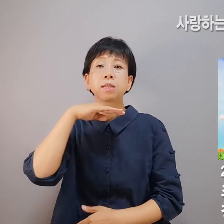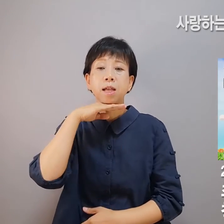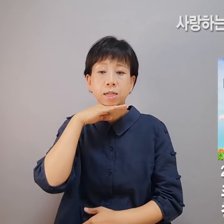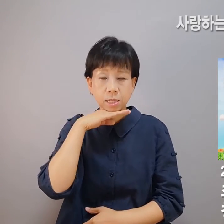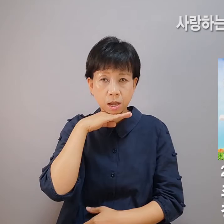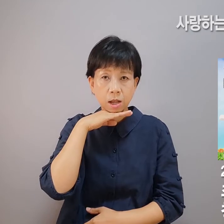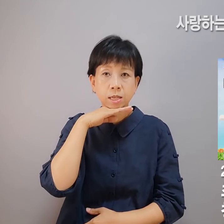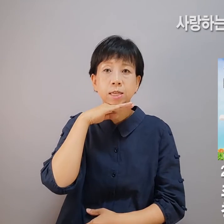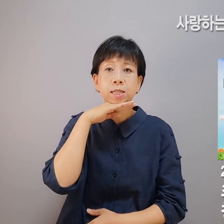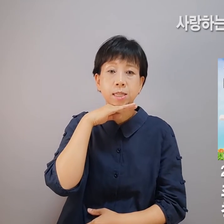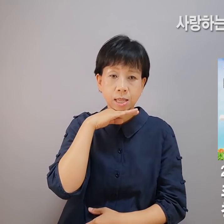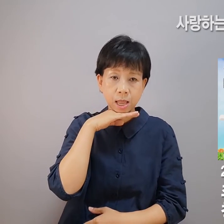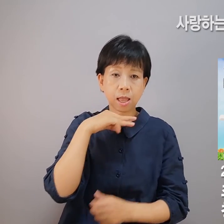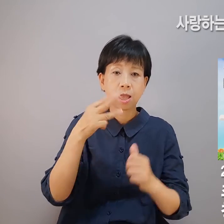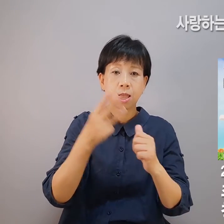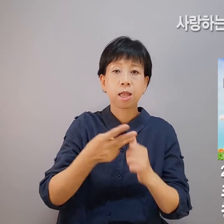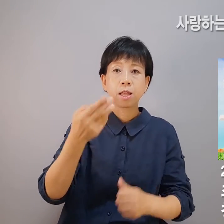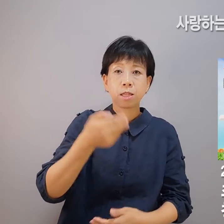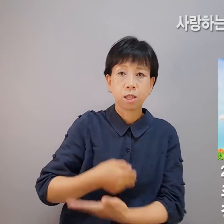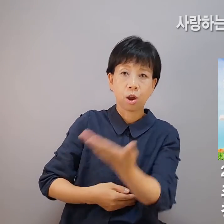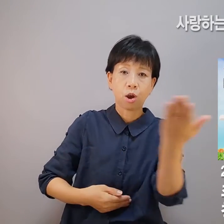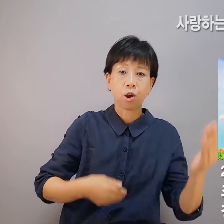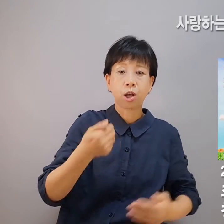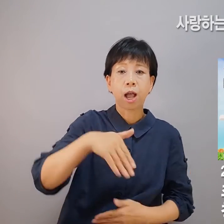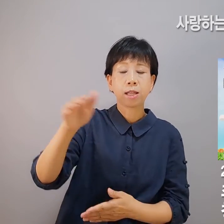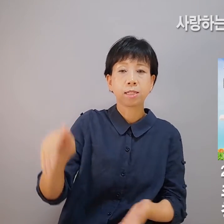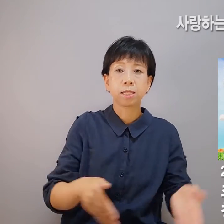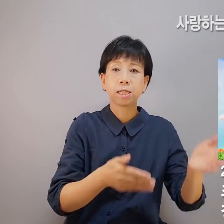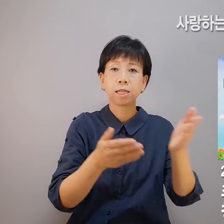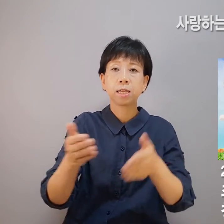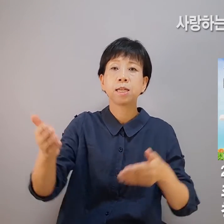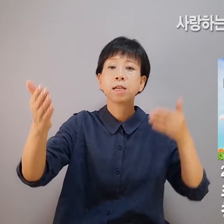한 번 더 할까요? 3절 너 가는